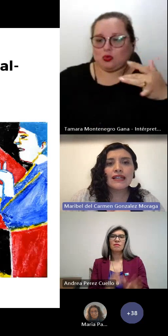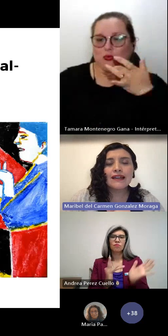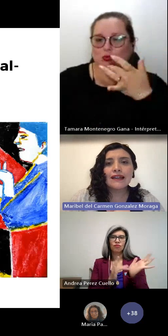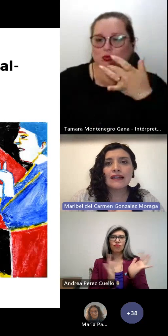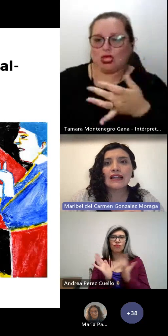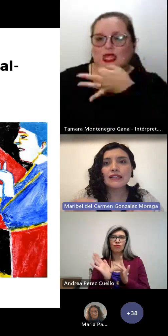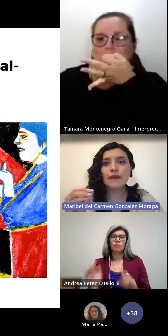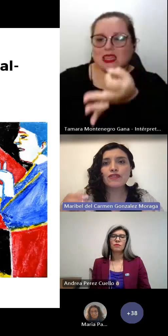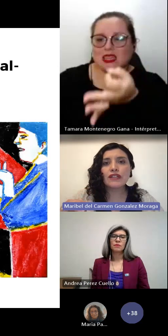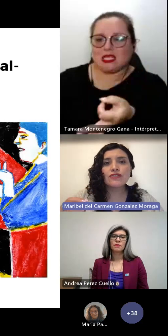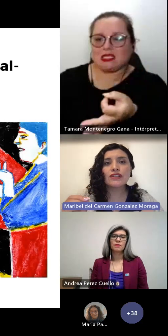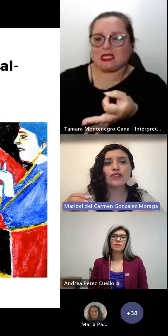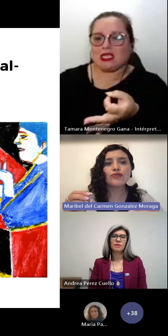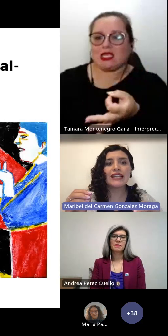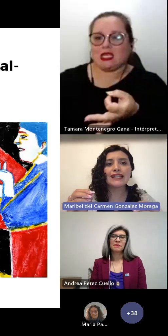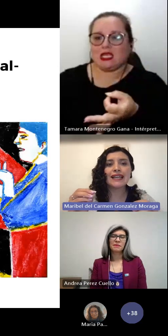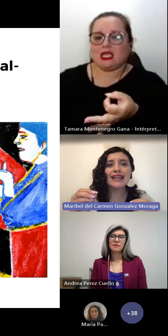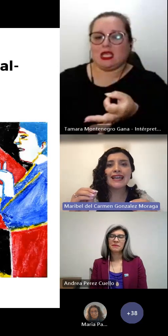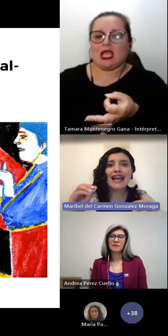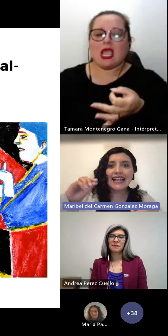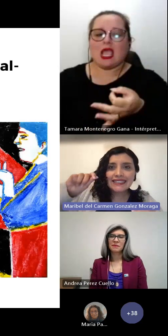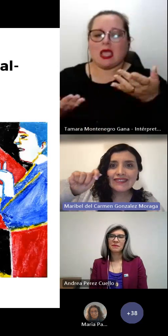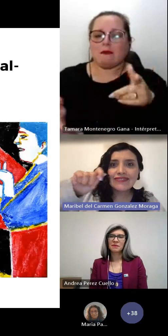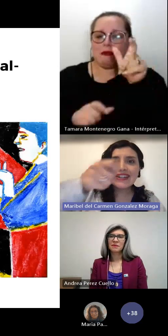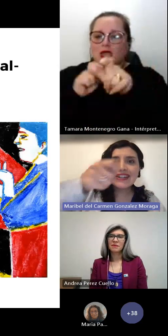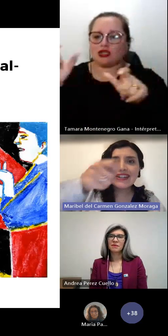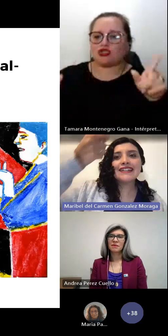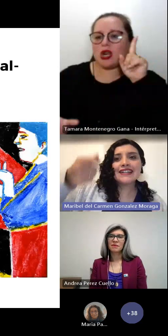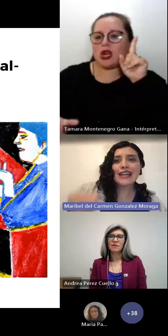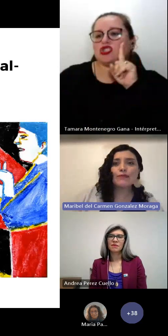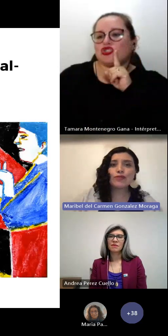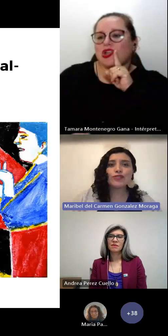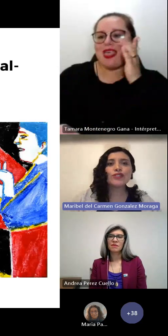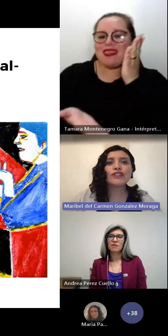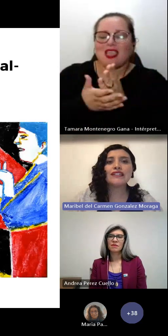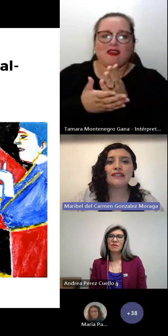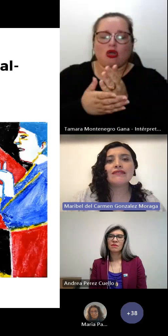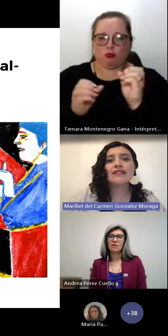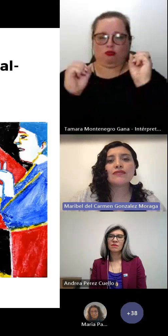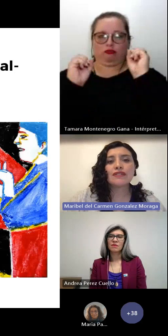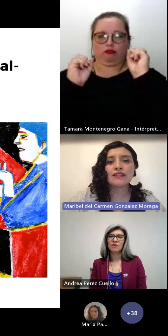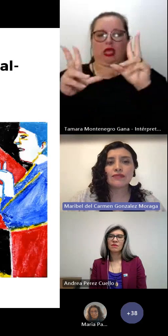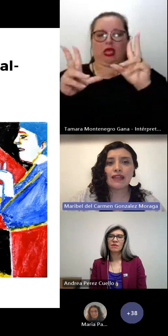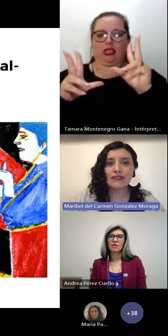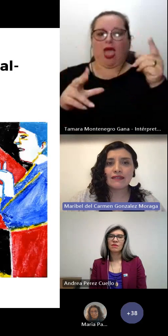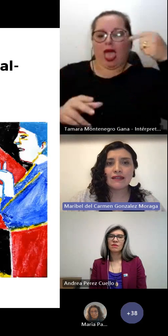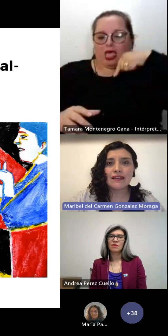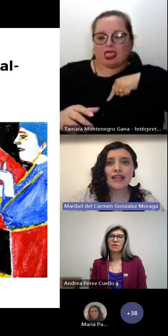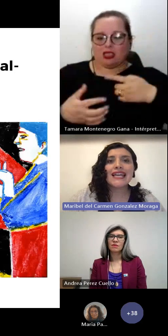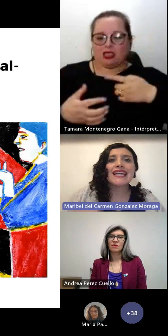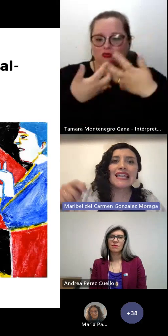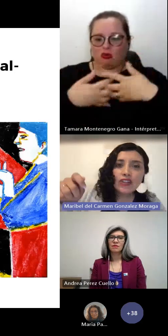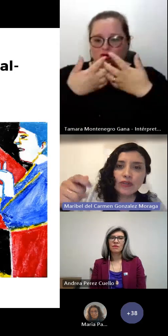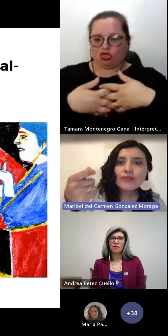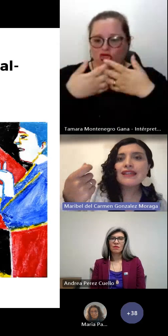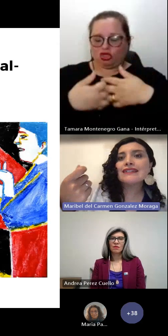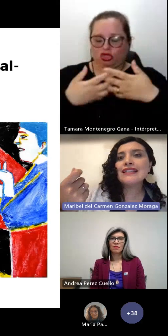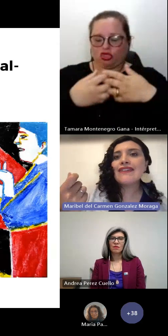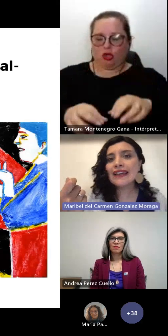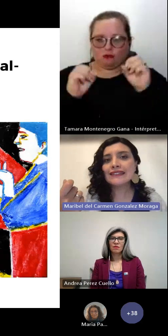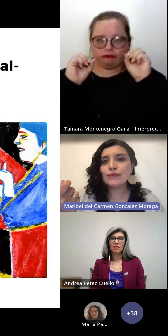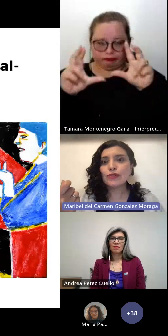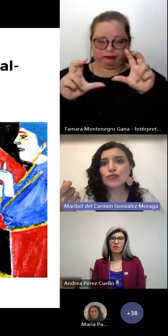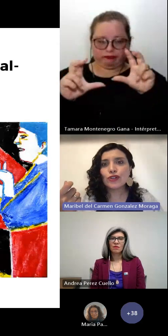como si las personas sordas tuvieran que activar el motor cognitivo de esos estudiantes. ¿Y cómo